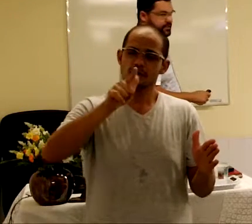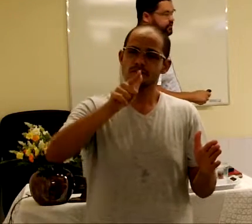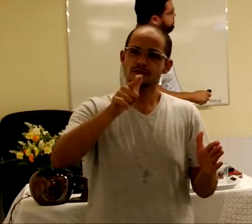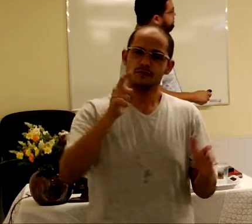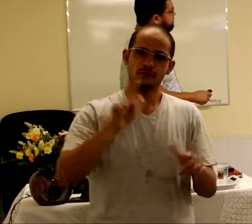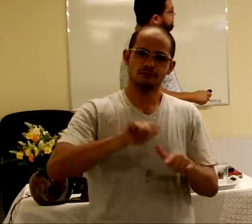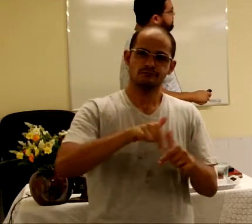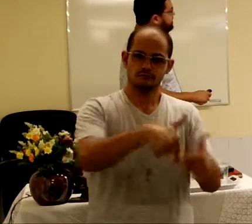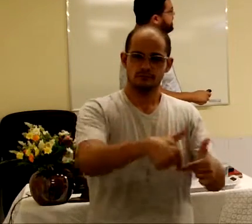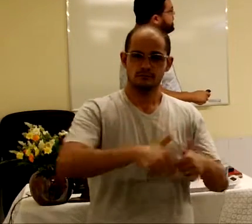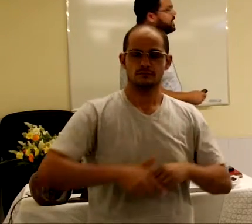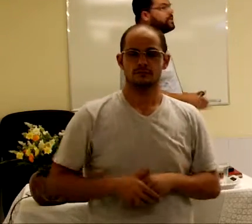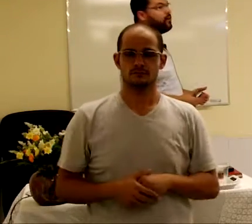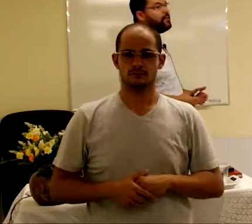infinitas.